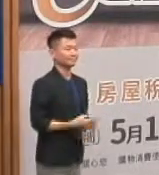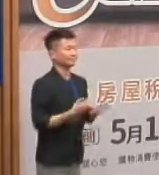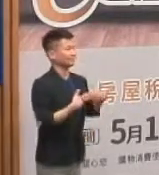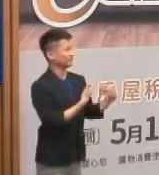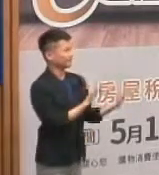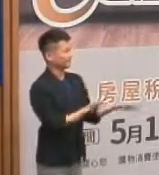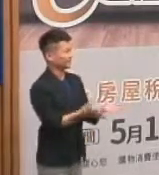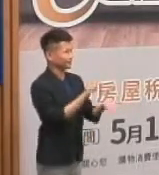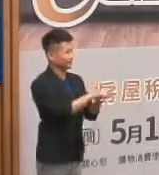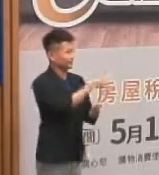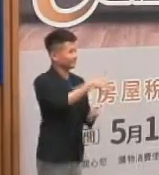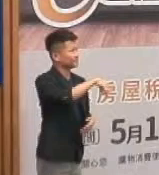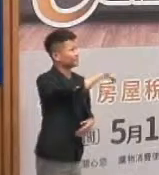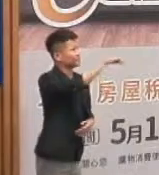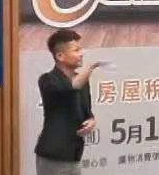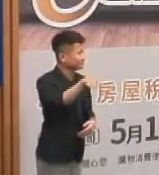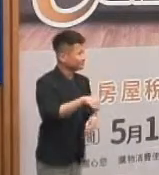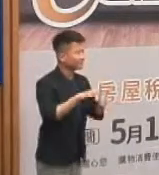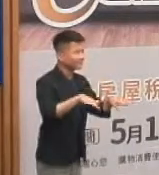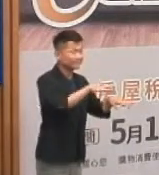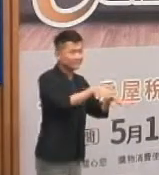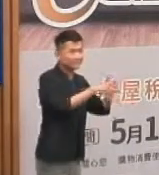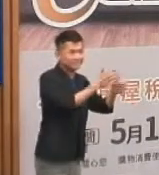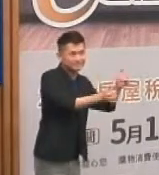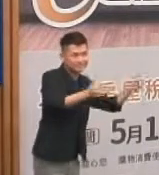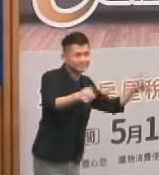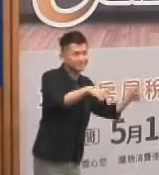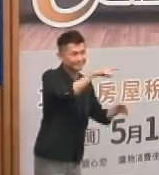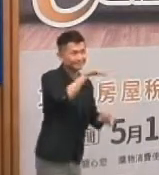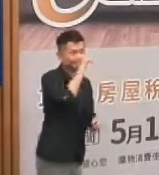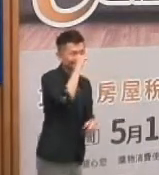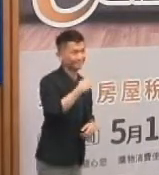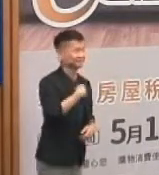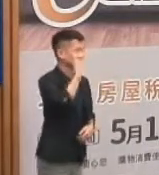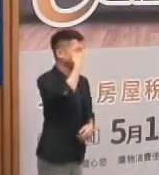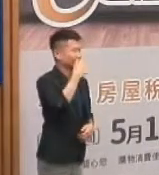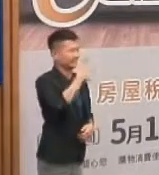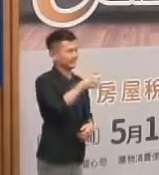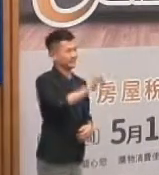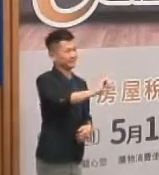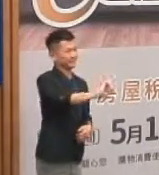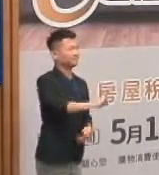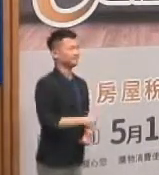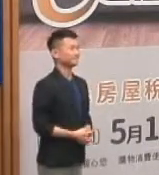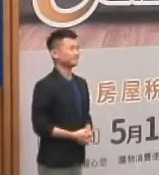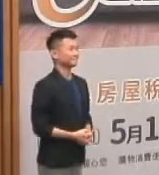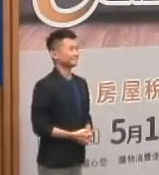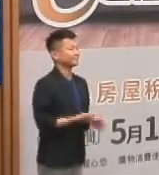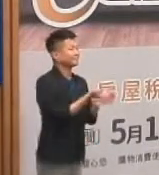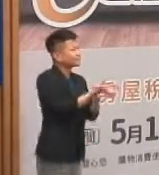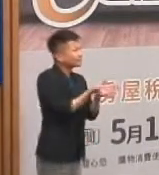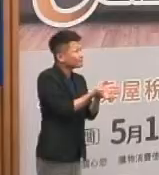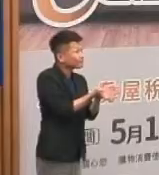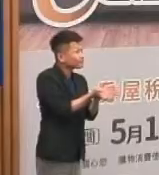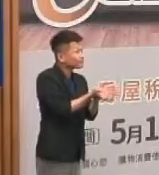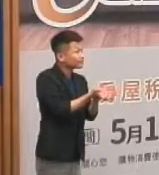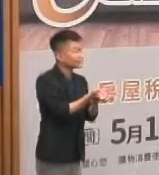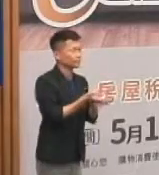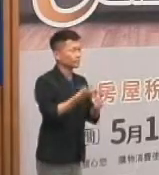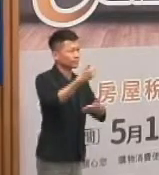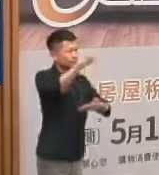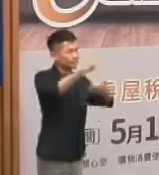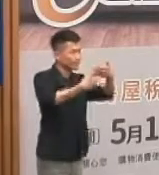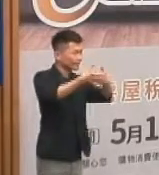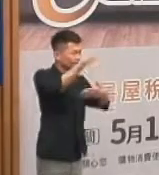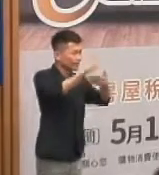迎所有的媒体朋友们，然后现场的各位长官们，大家好，我是谢金颖。 那刚刚呢，我们看到呢，金颖在我们的这